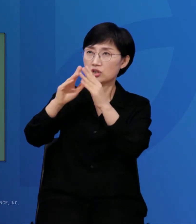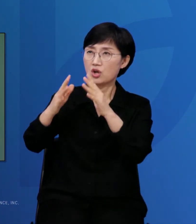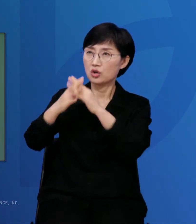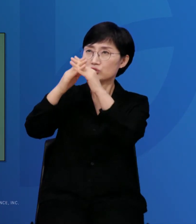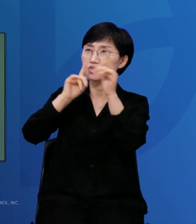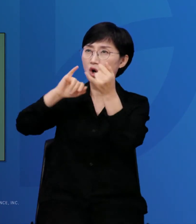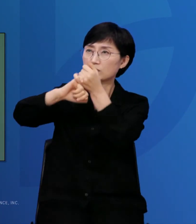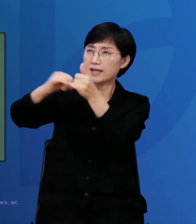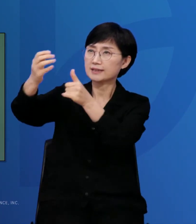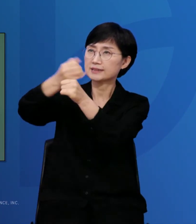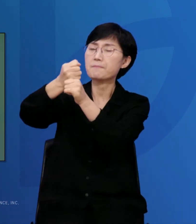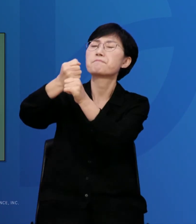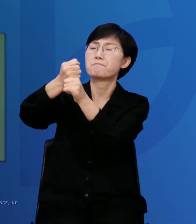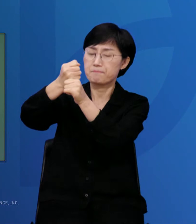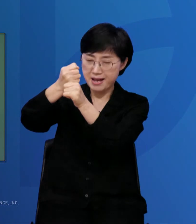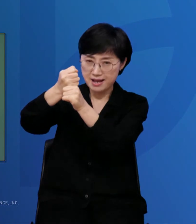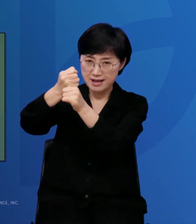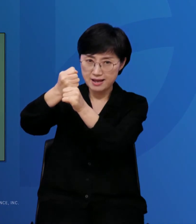뭐부터 주셨는고 하니까